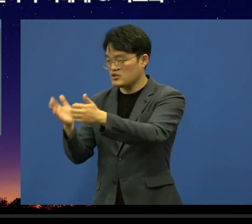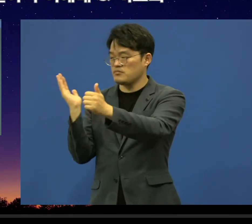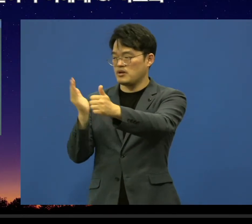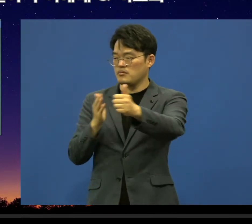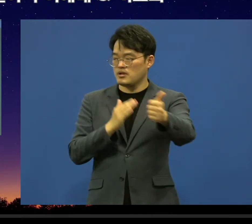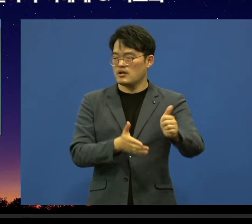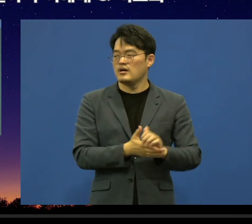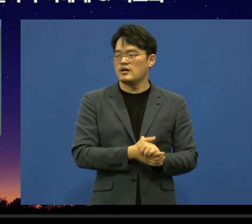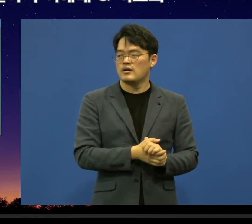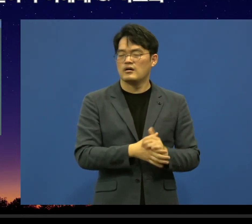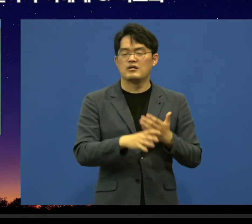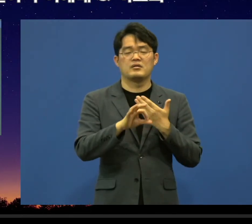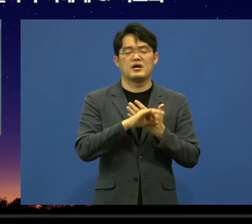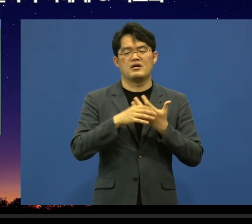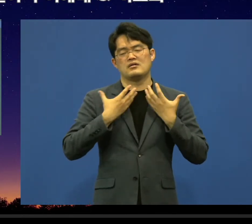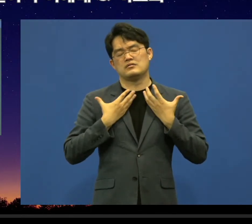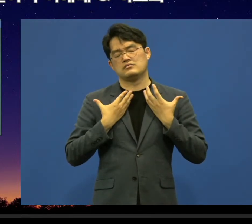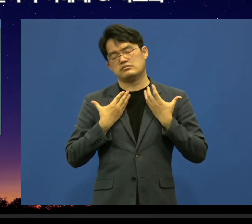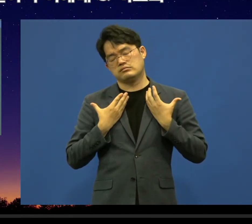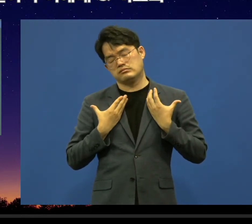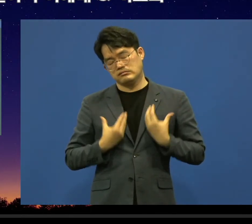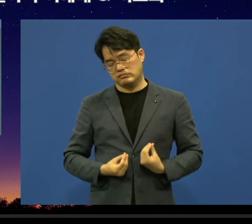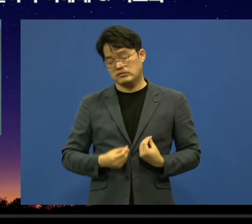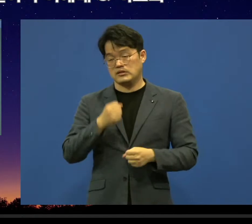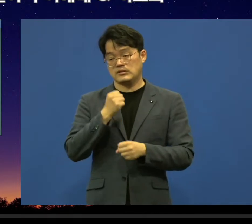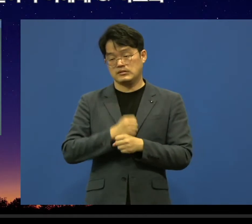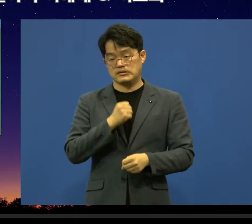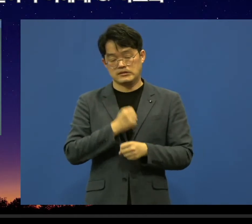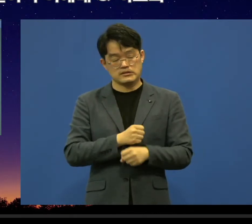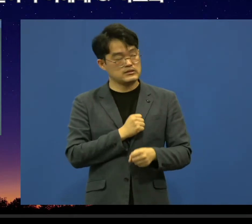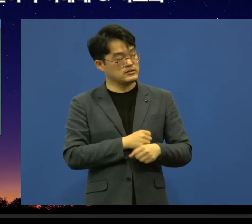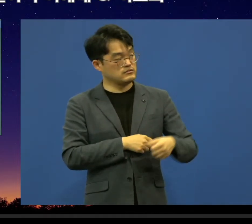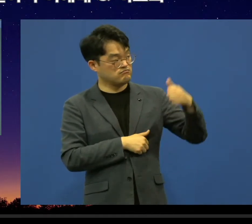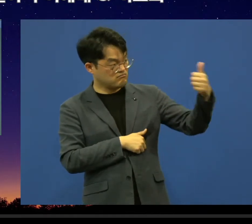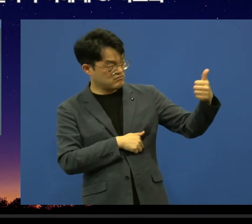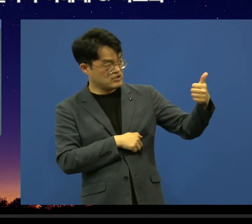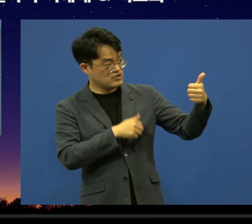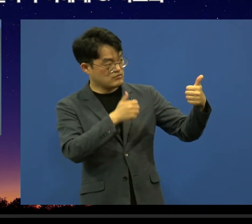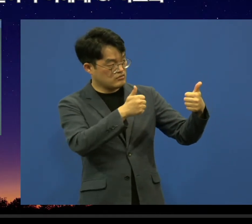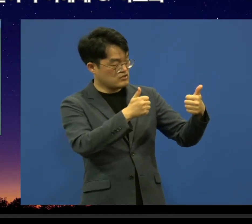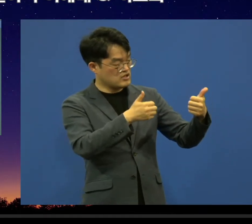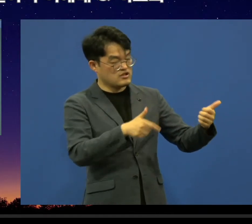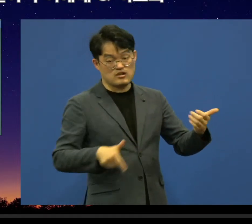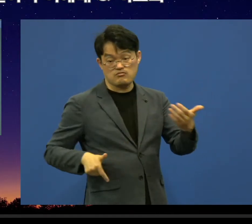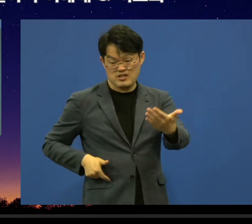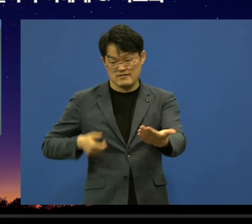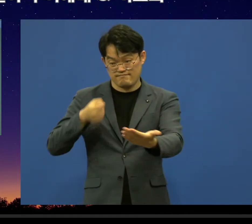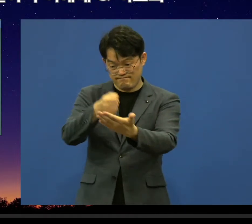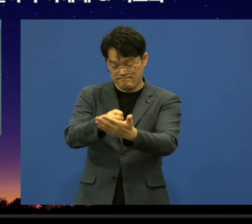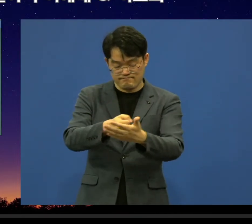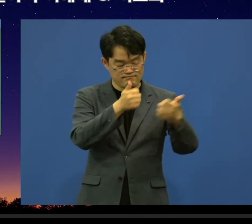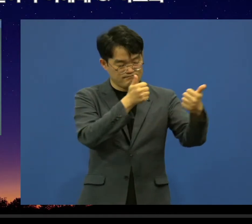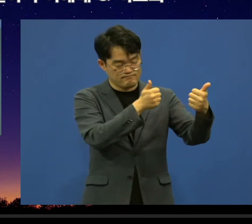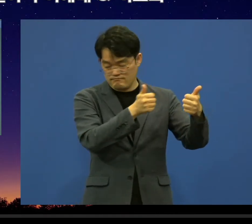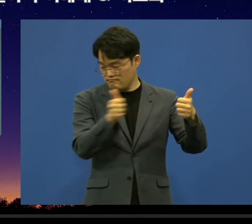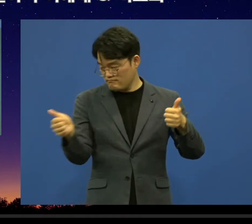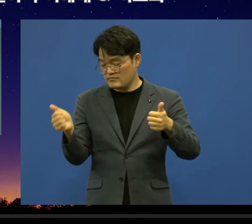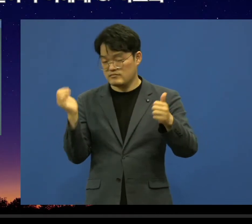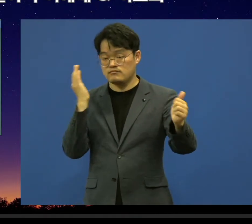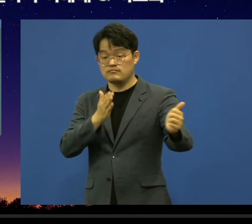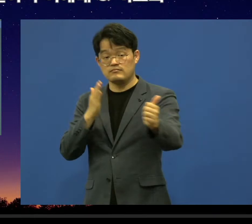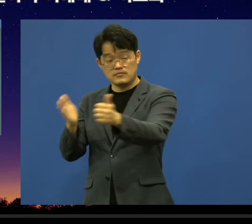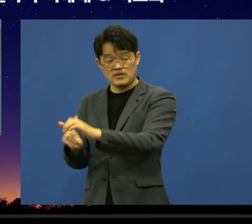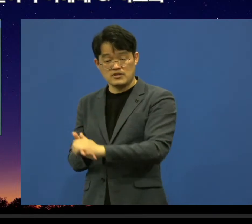그러므로 낙심하게 만드는 엘리압으로부터 담대하게 여러분 돌아서십시오. 사람과